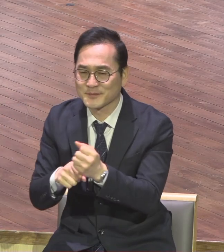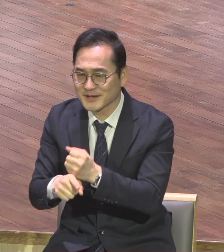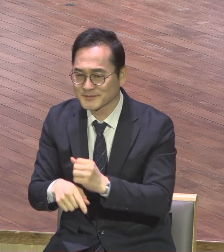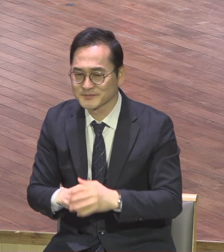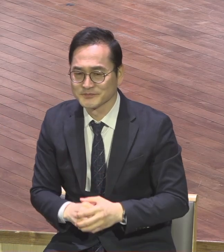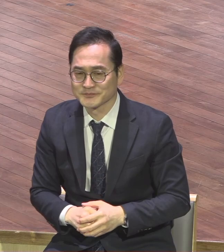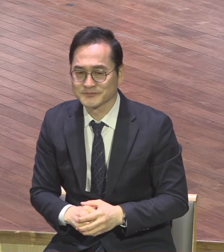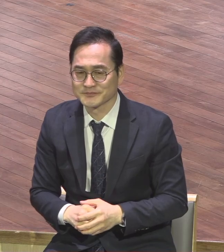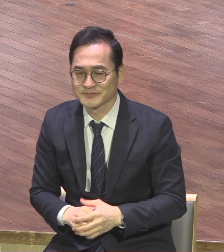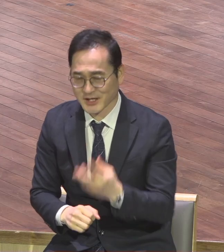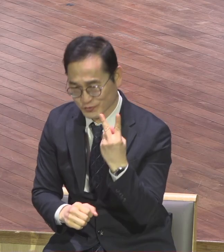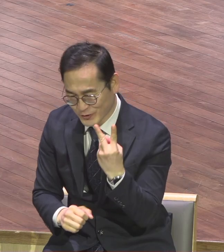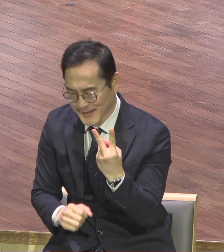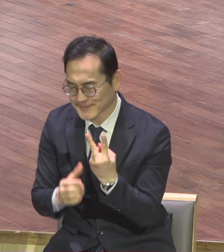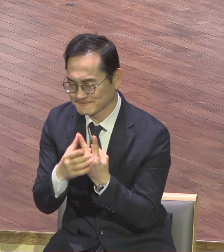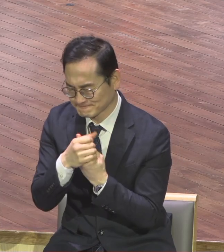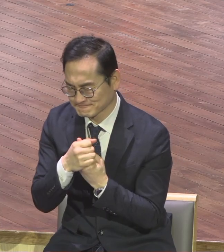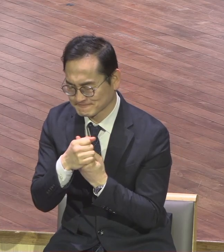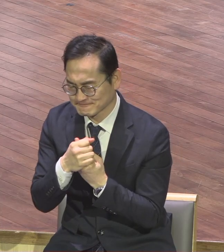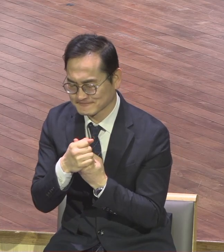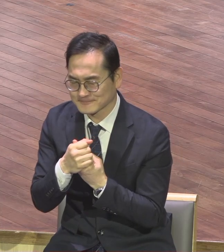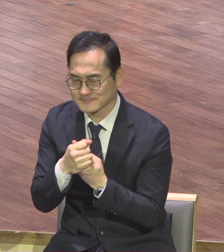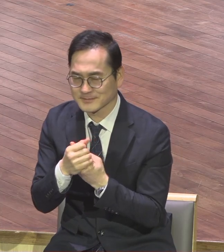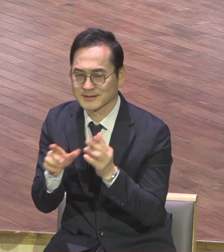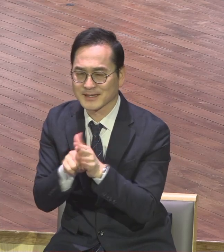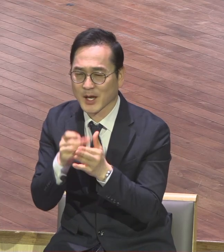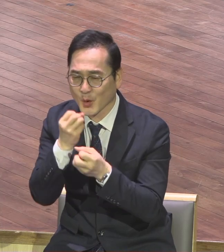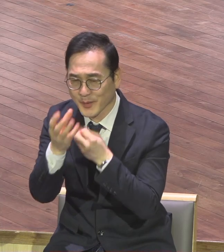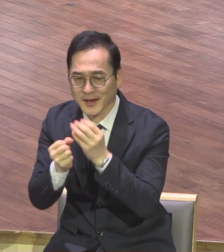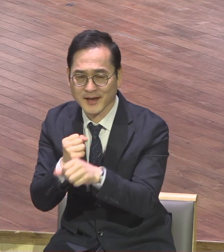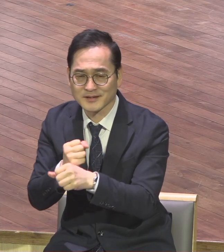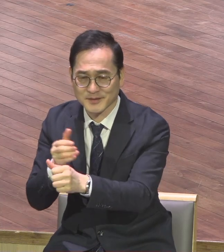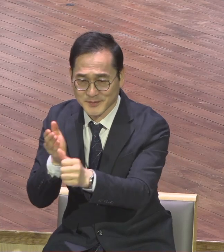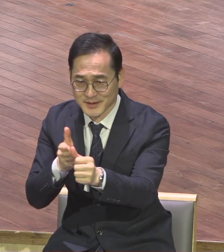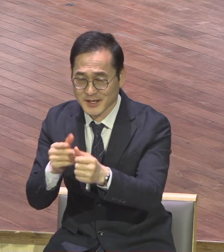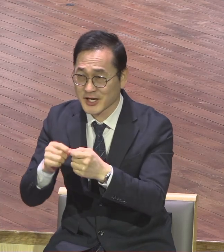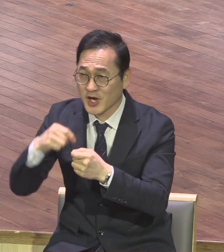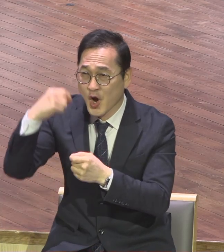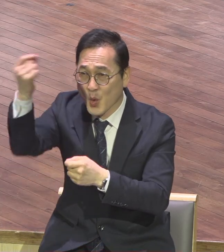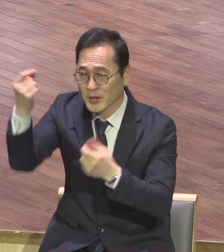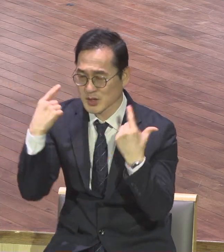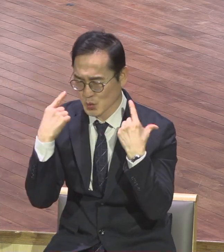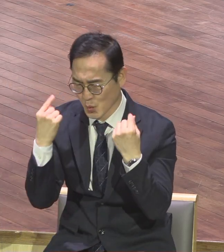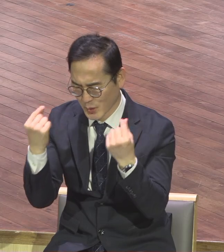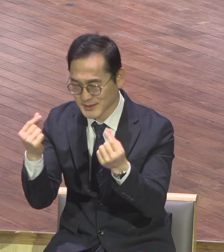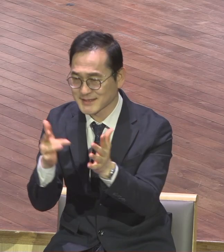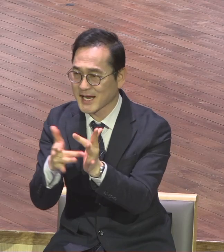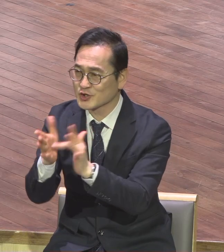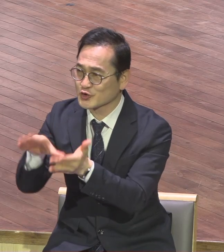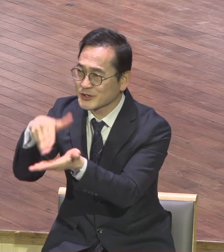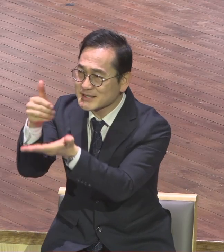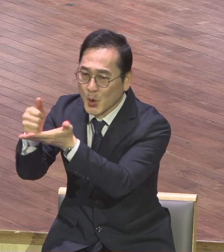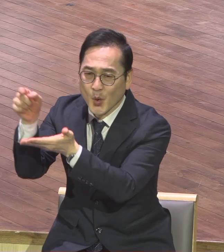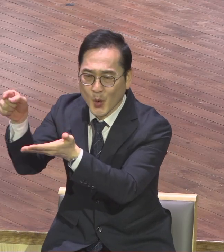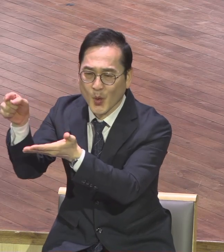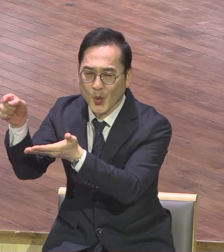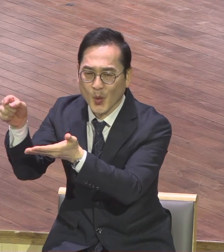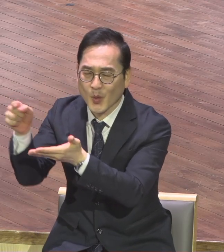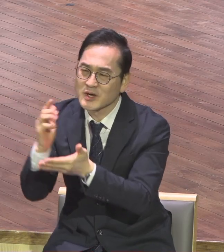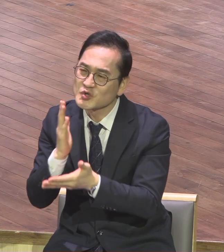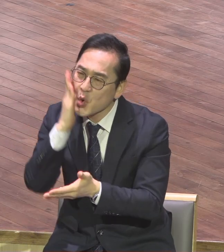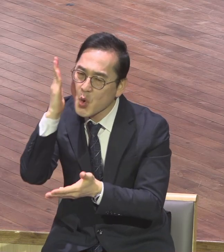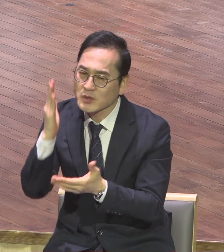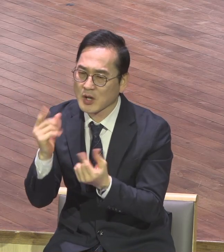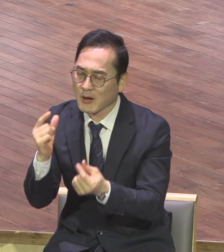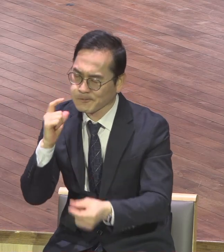신앙을 고백하는 것입니다. 어제나 오늘이나 영원토록 동일하신 예수 그리스도의 신성이 담겨져 있는